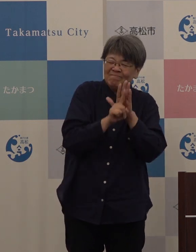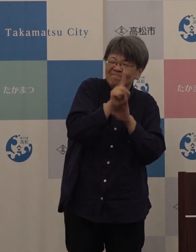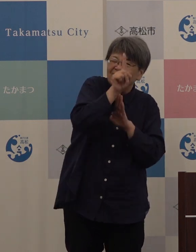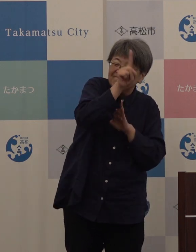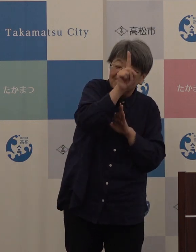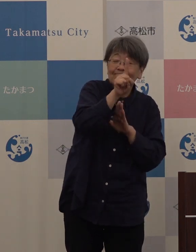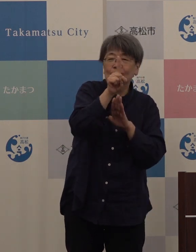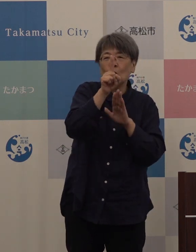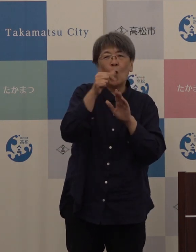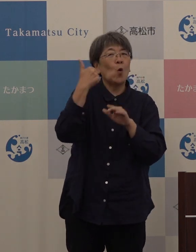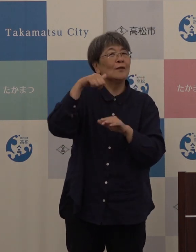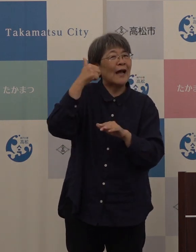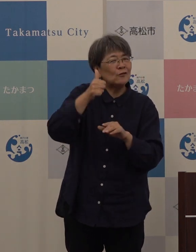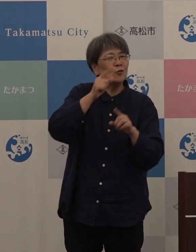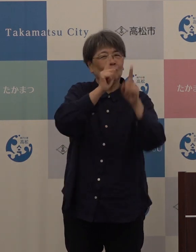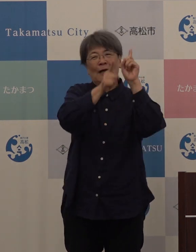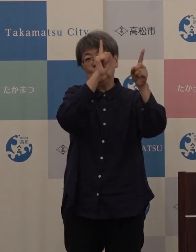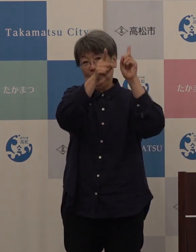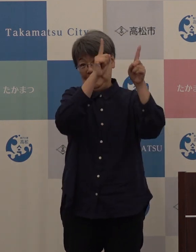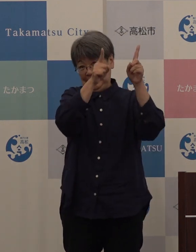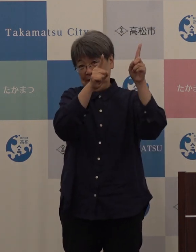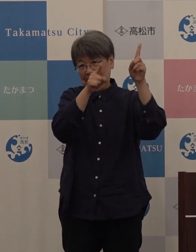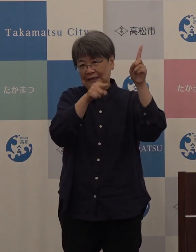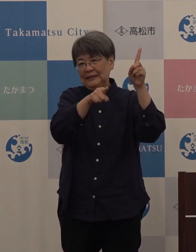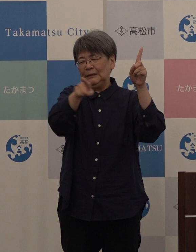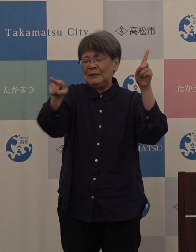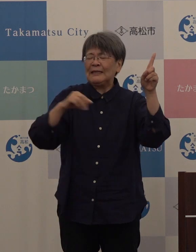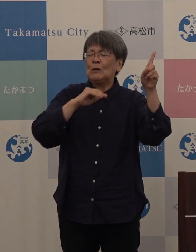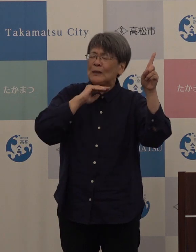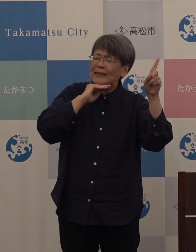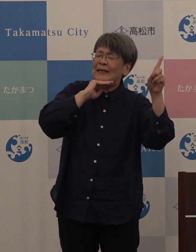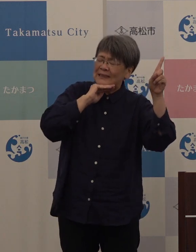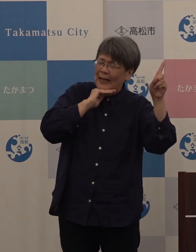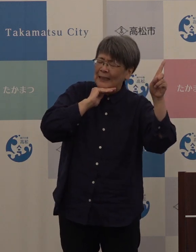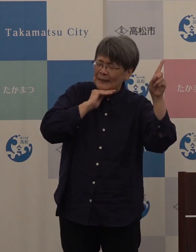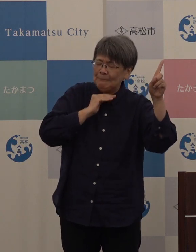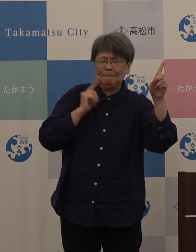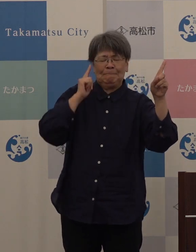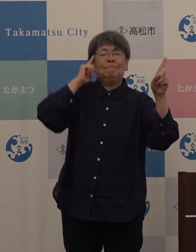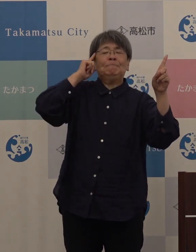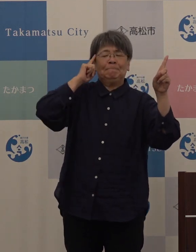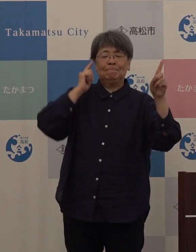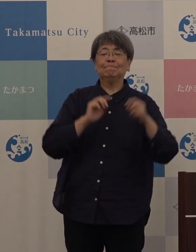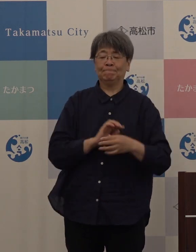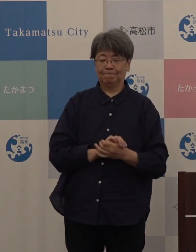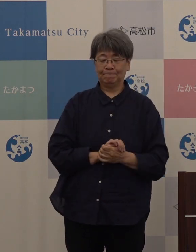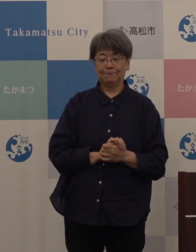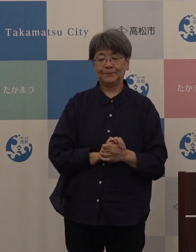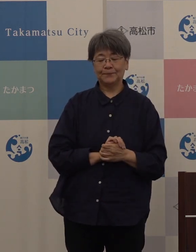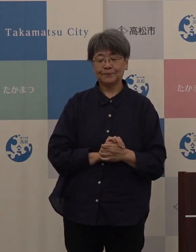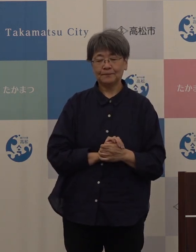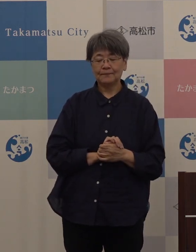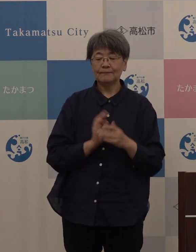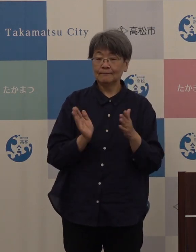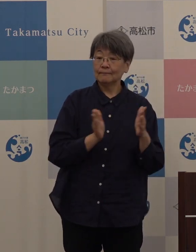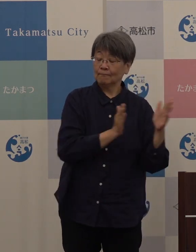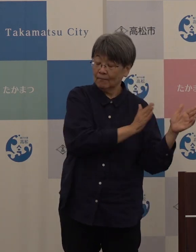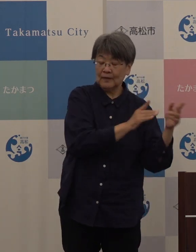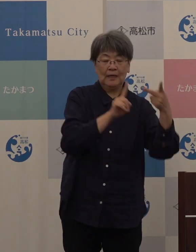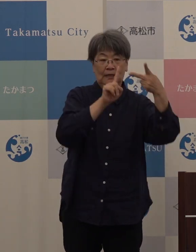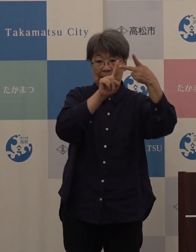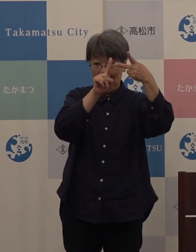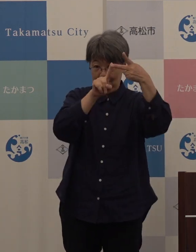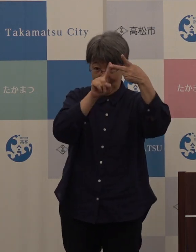あ、非常に高松祭り期待されているなということを感じたところでございます。次に2点